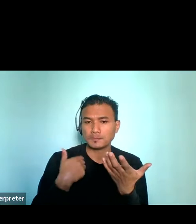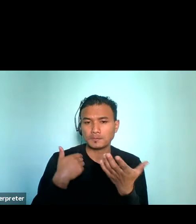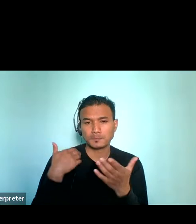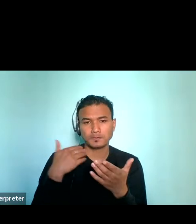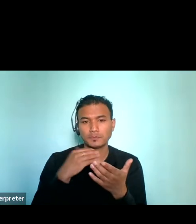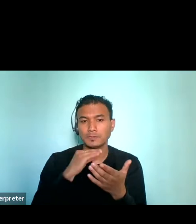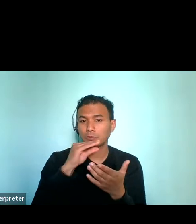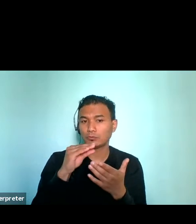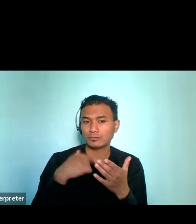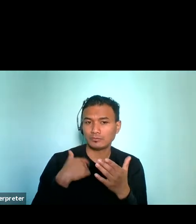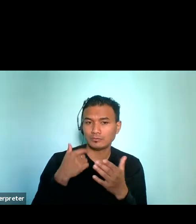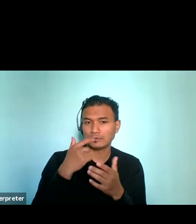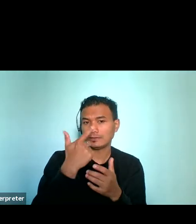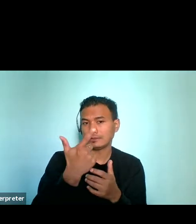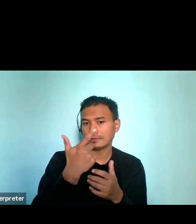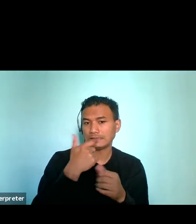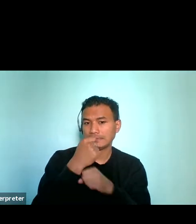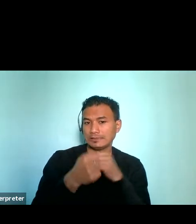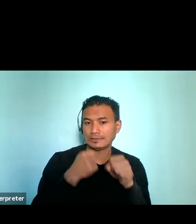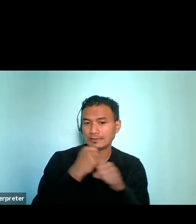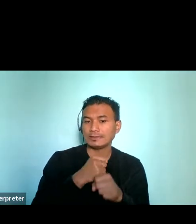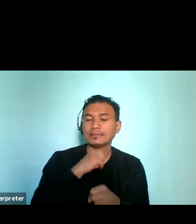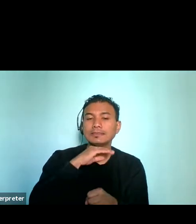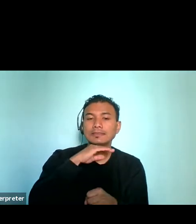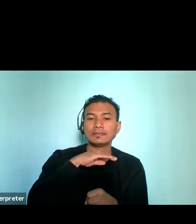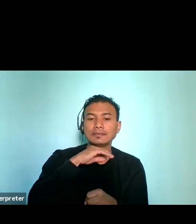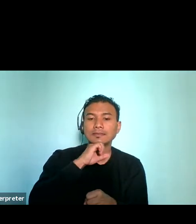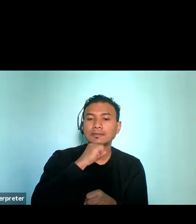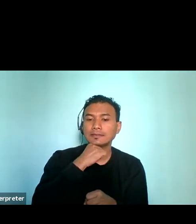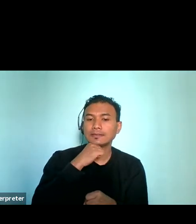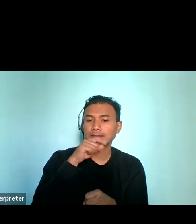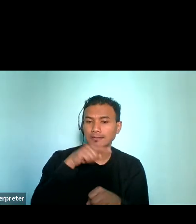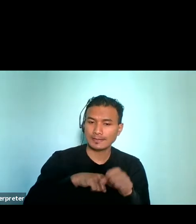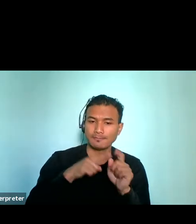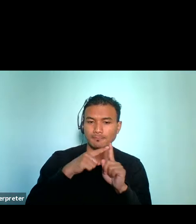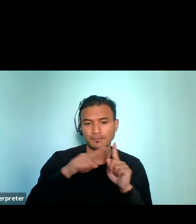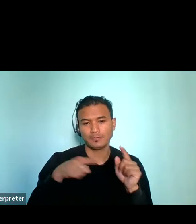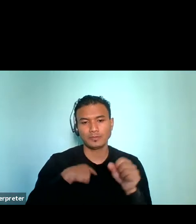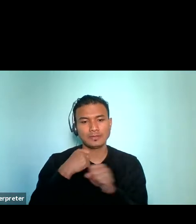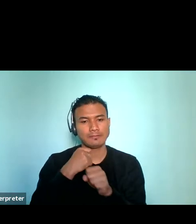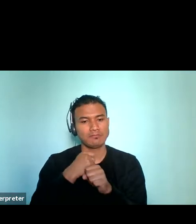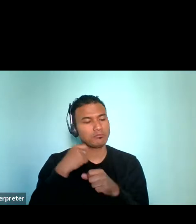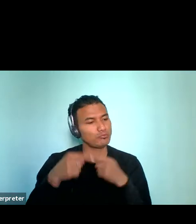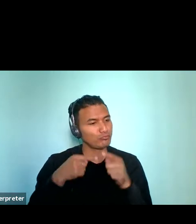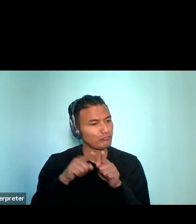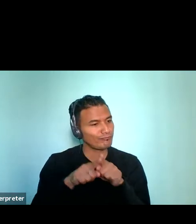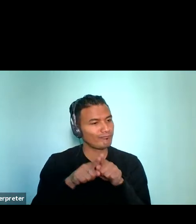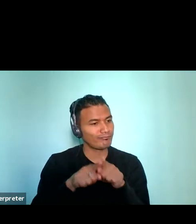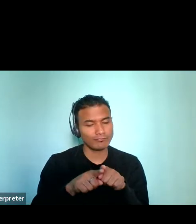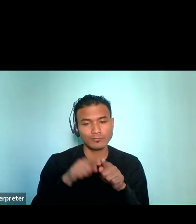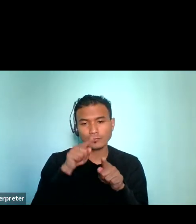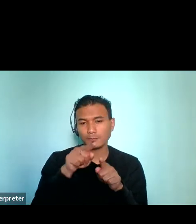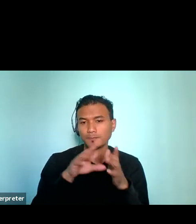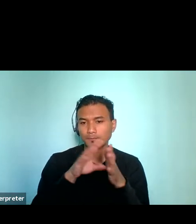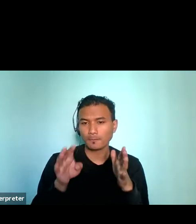menyaksikan perjuangan orang tua, misalnya seperti ikut demonstrasi, reclaiming lahan, sampai menduduki